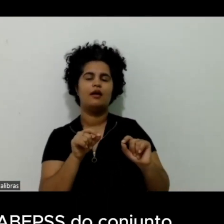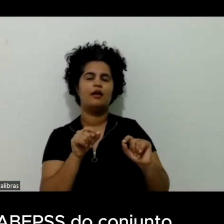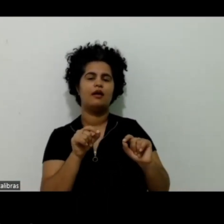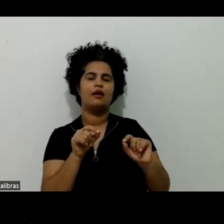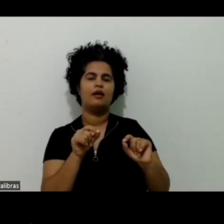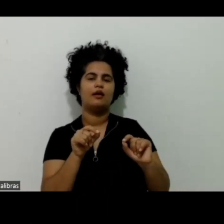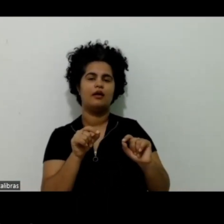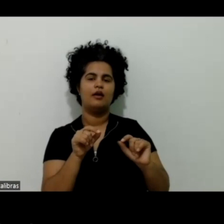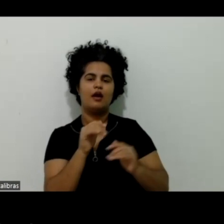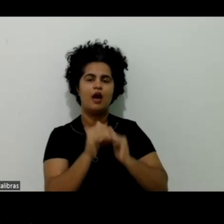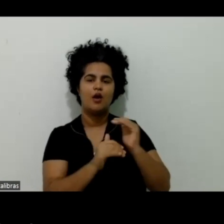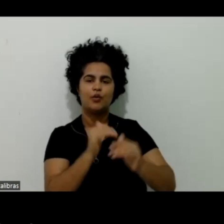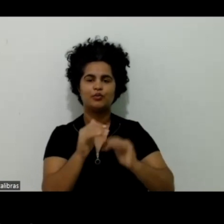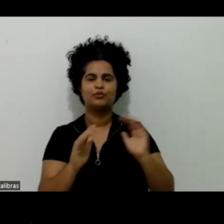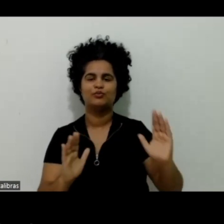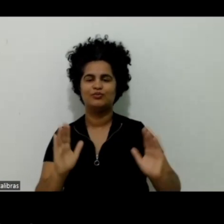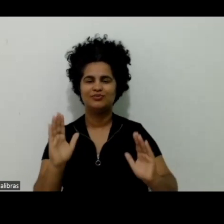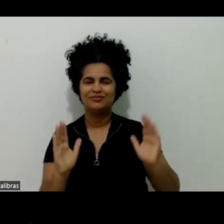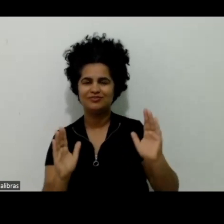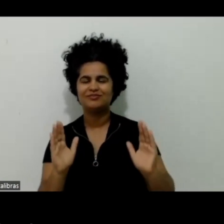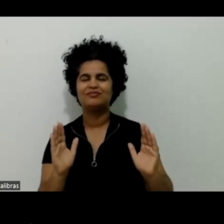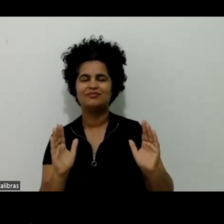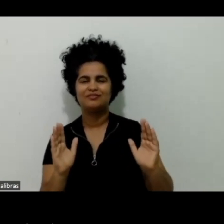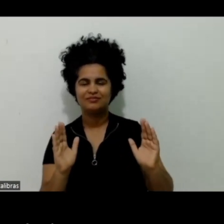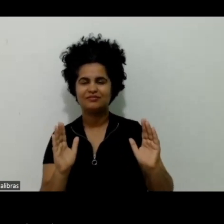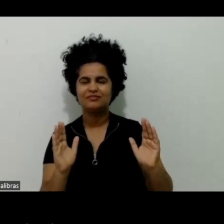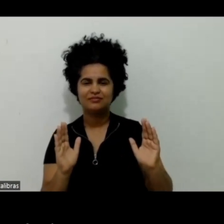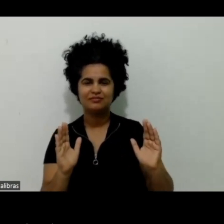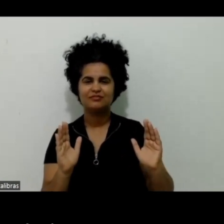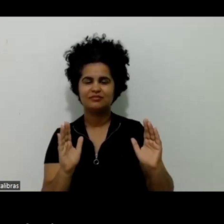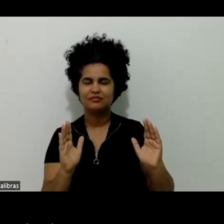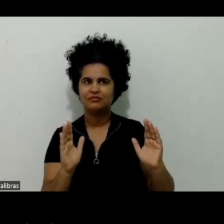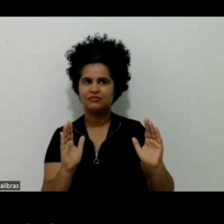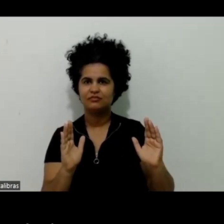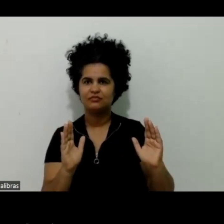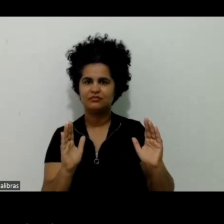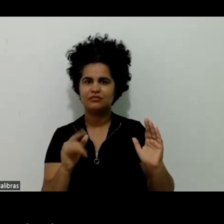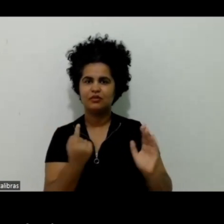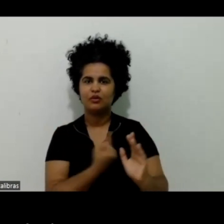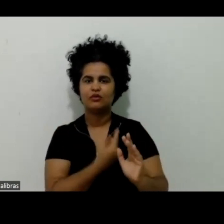conjunto Cefés-Crés, mas a gente está falando, né, de elementos